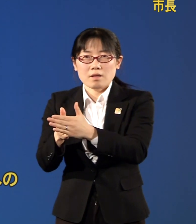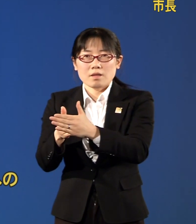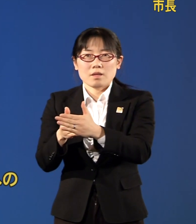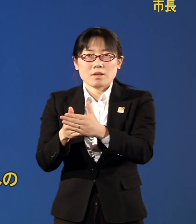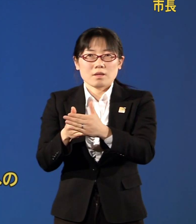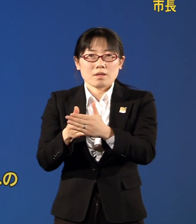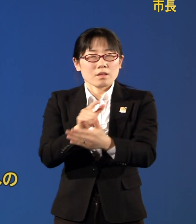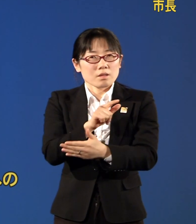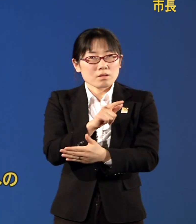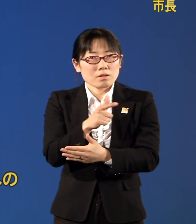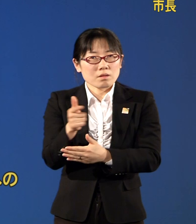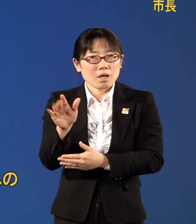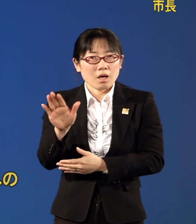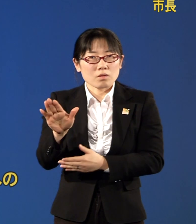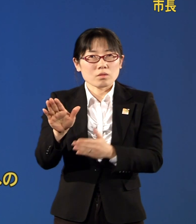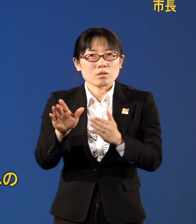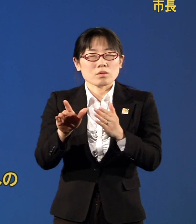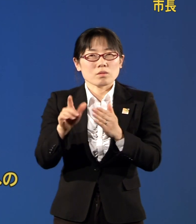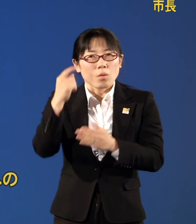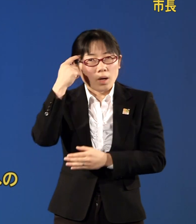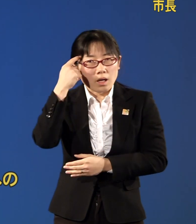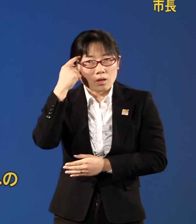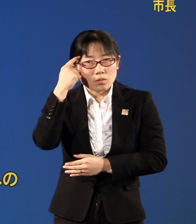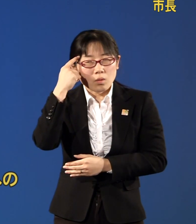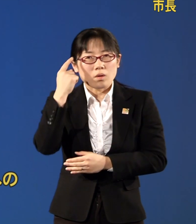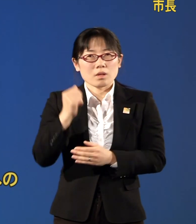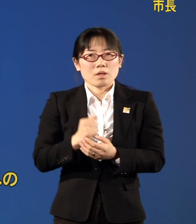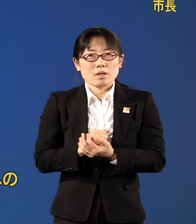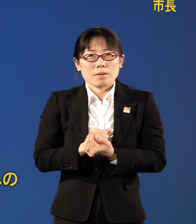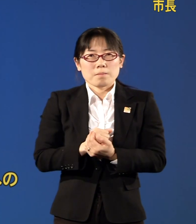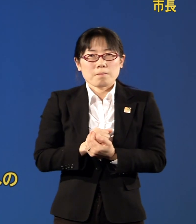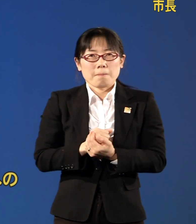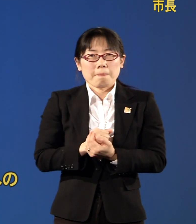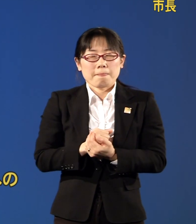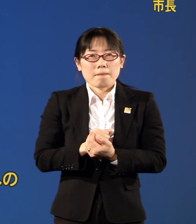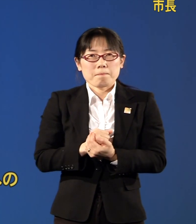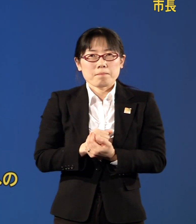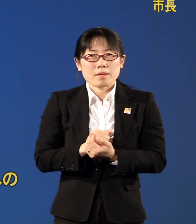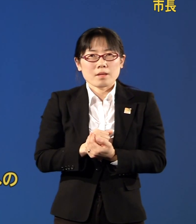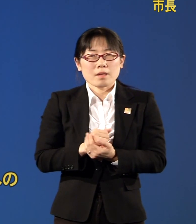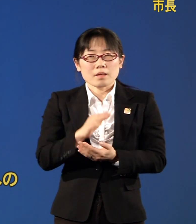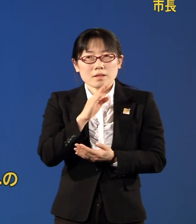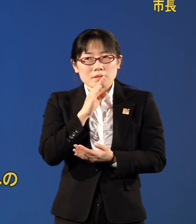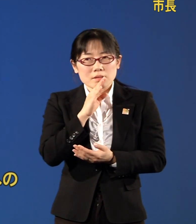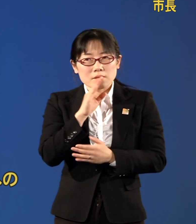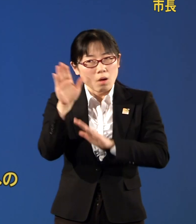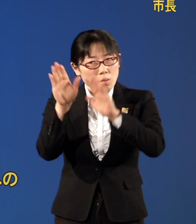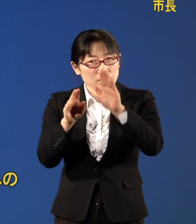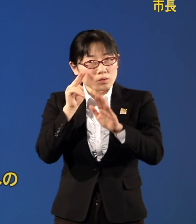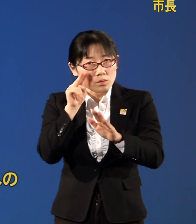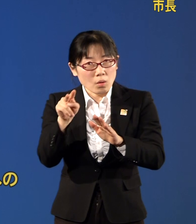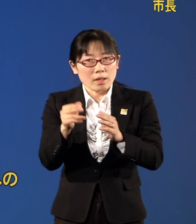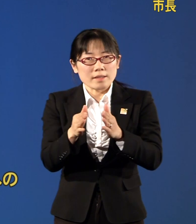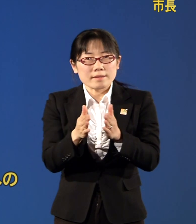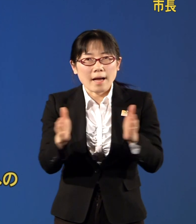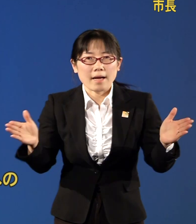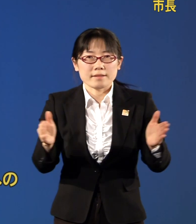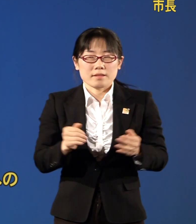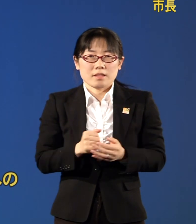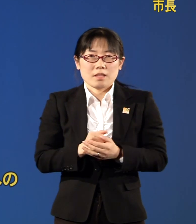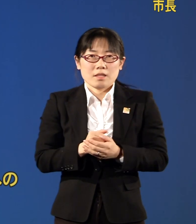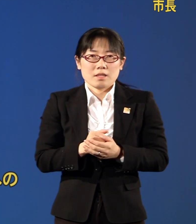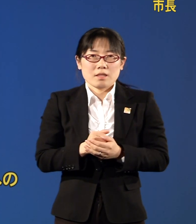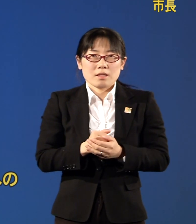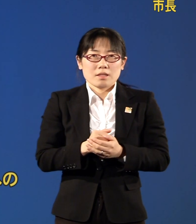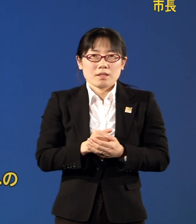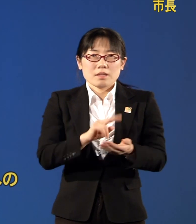と、実態を超えてですね、ちょっと長いという状況、それから、例えば医